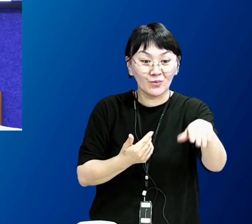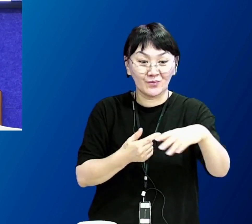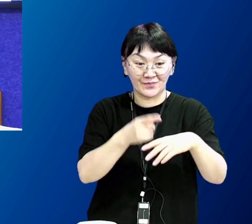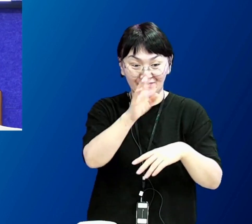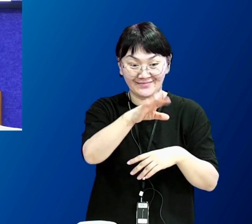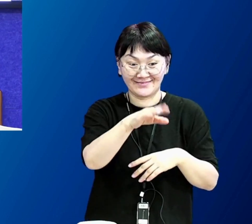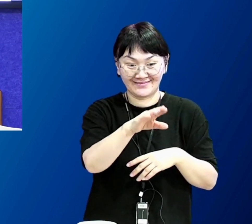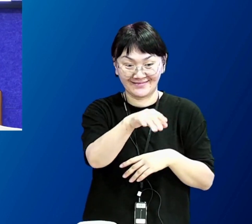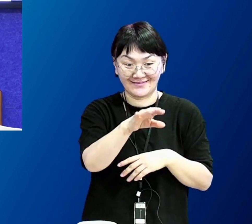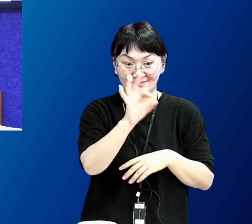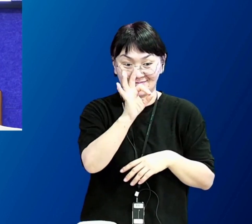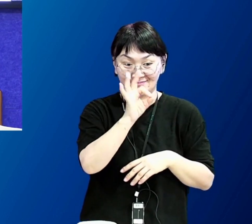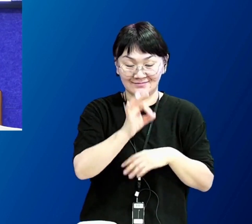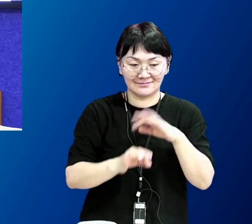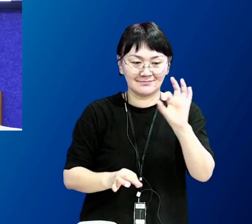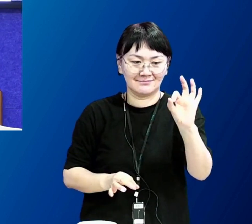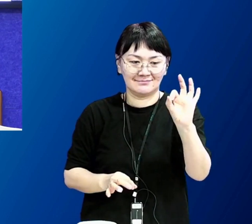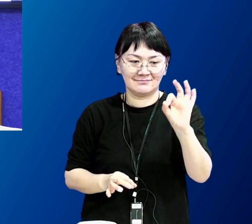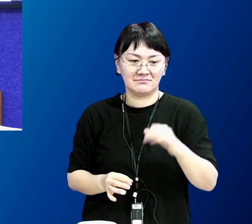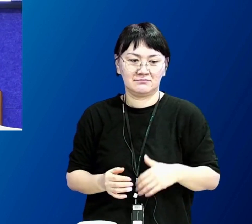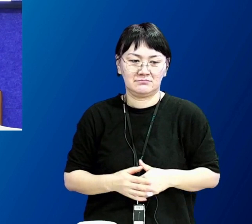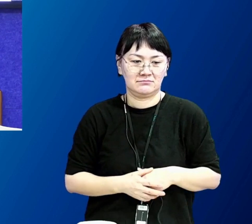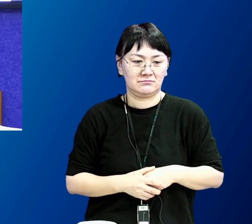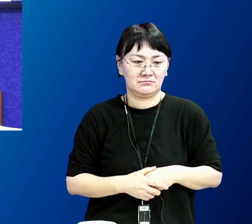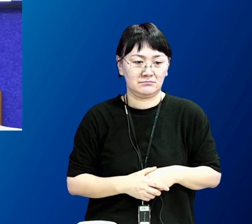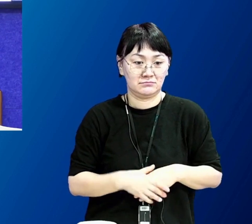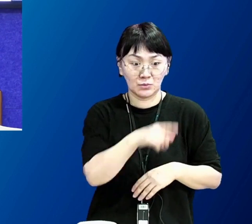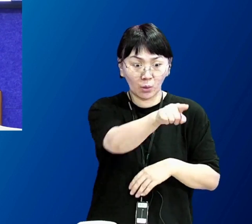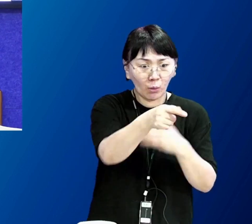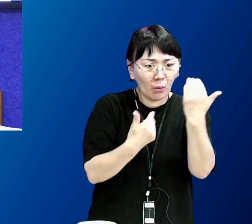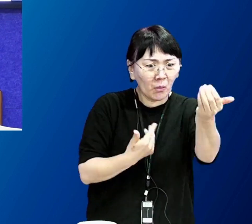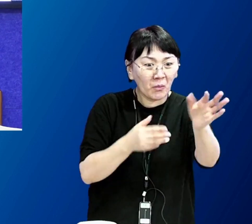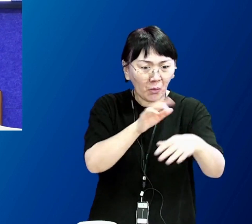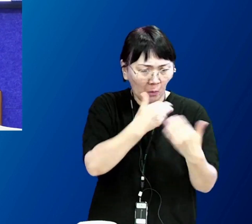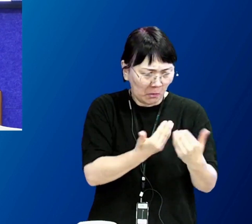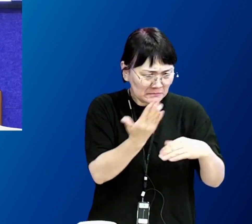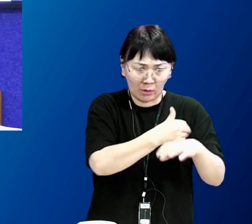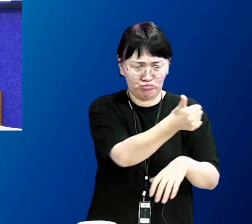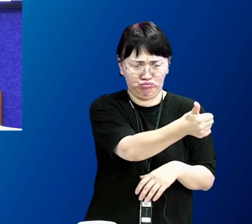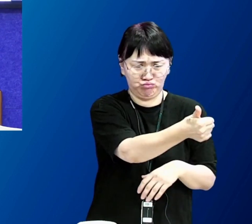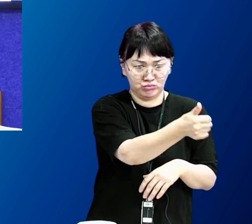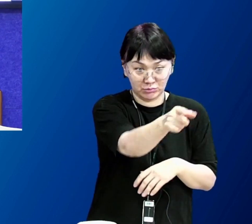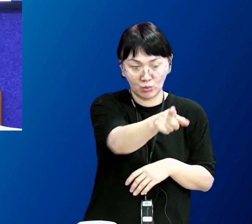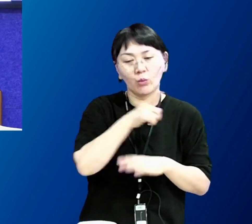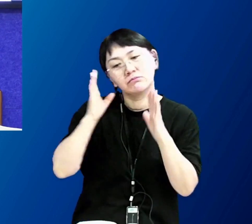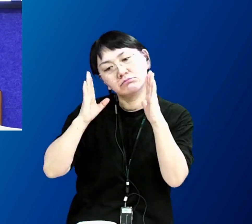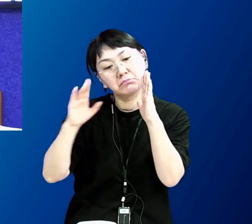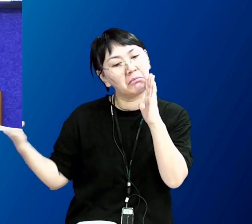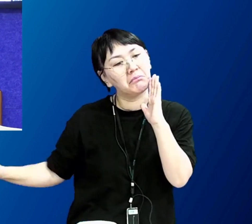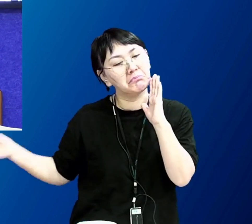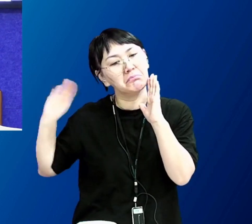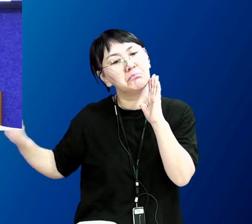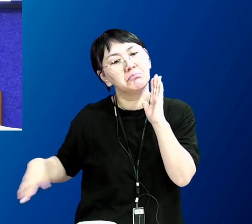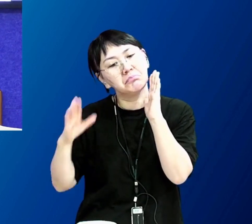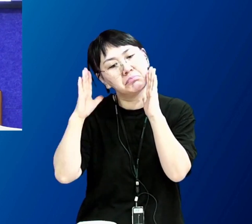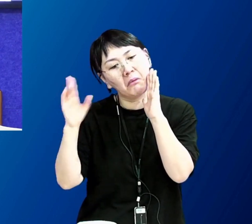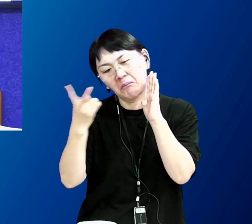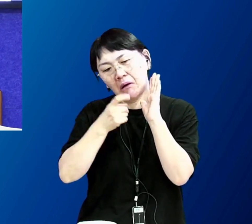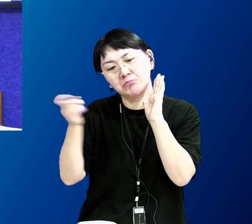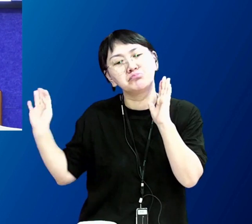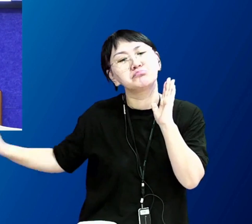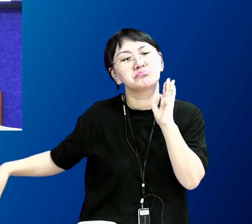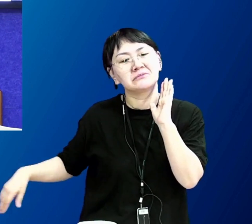үгээ сонс. Ойлгосноо. Хүүхд ерөөсөө надад цаад болоогүй за. Хинд цаад болоогүй за. Та зөвхөн үгээ сонсоход бол